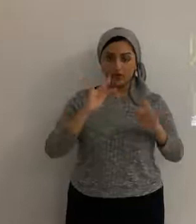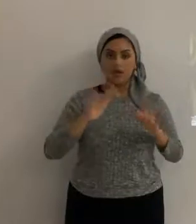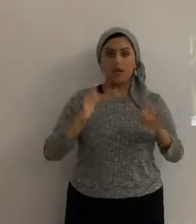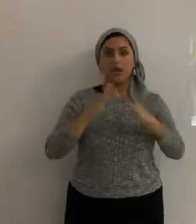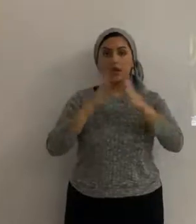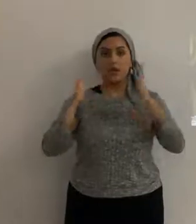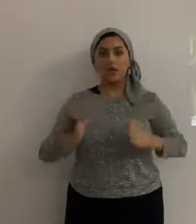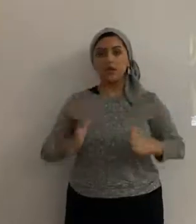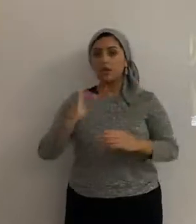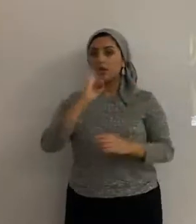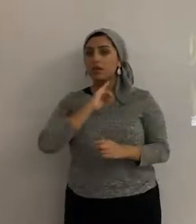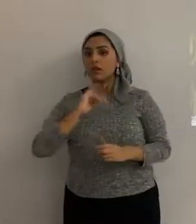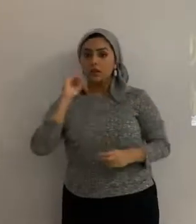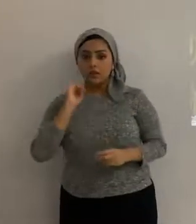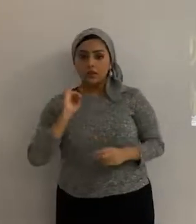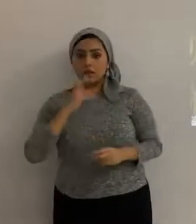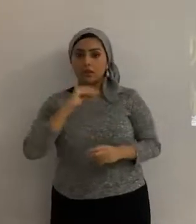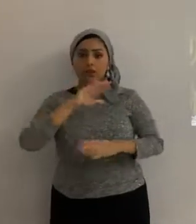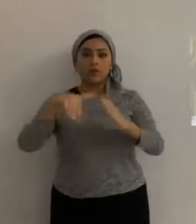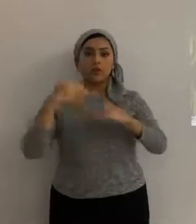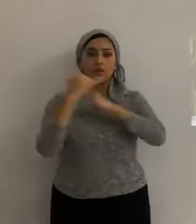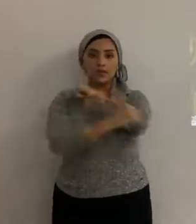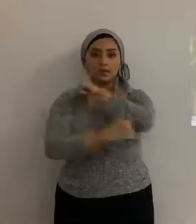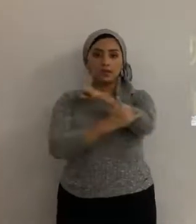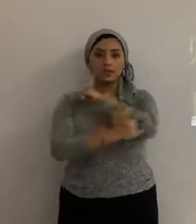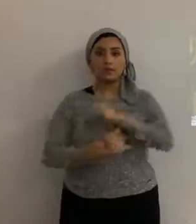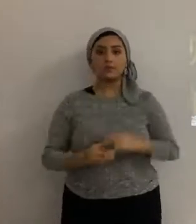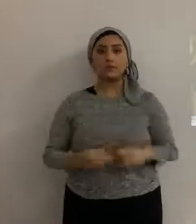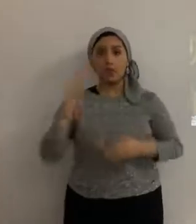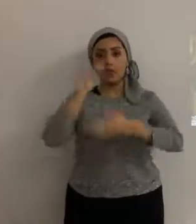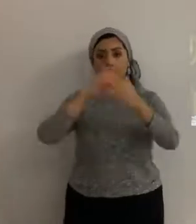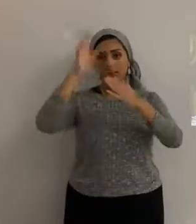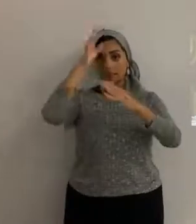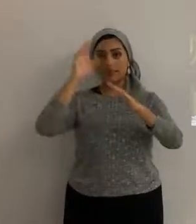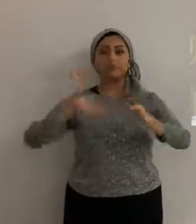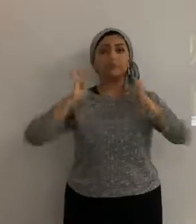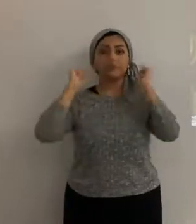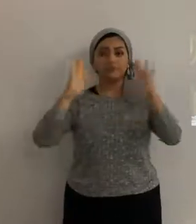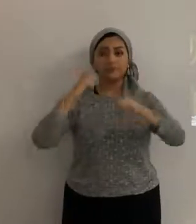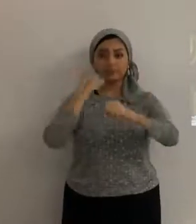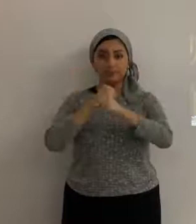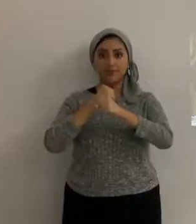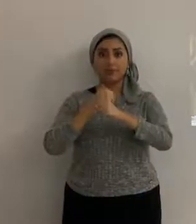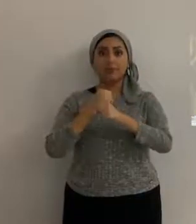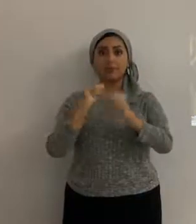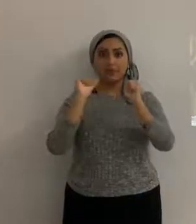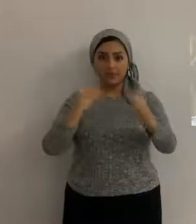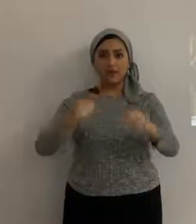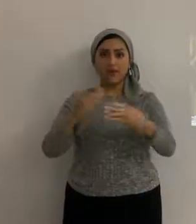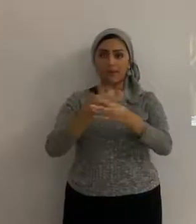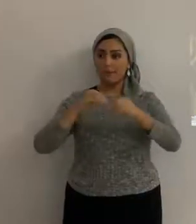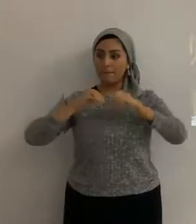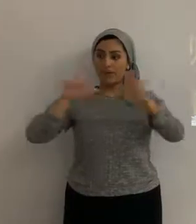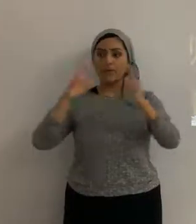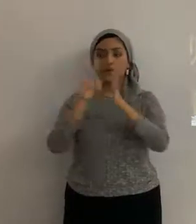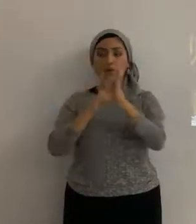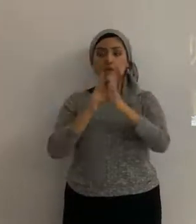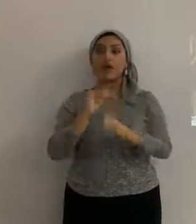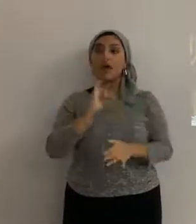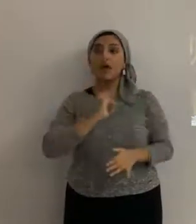Israel y de las naciones todas. Que el Eterno les bendiga y les guarde, y pueden compartir este material. Repito, no monetizo